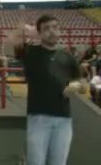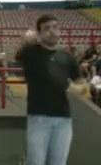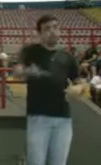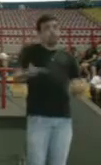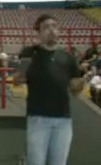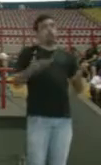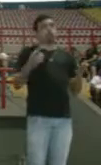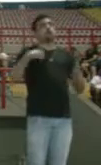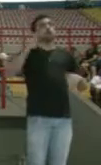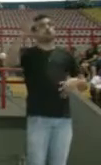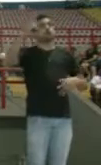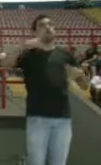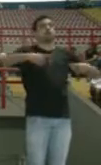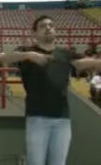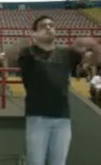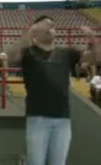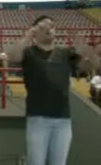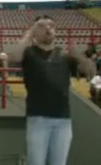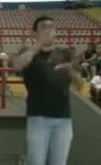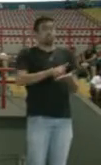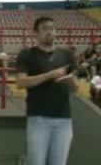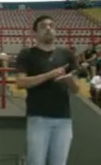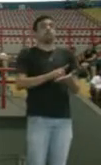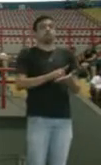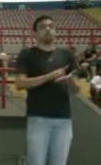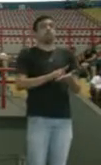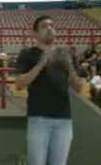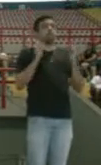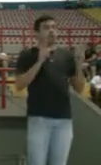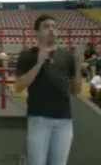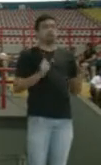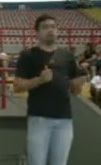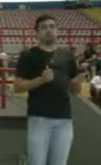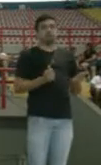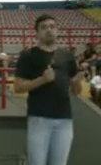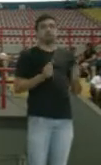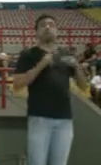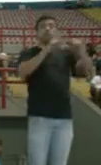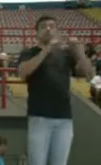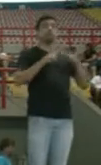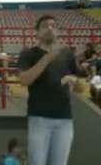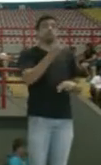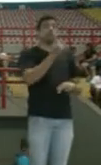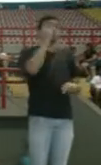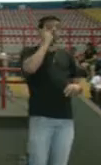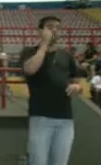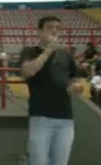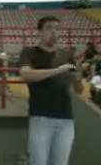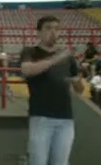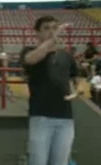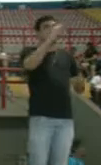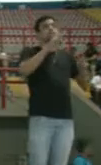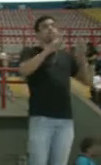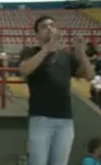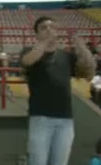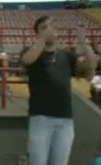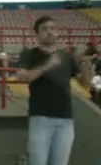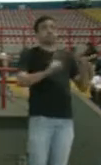hoje declarar guerra, oficialmente, beleza? Com esse dinheiro e esse método